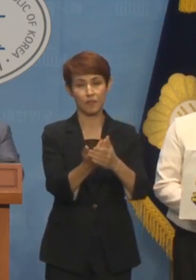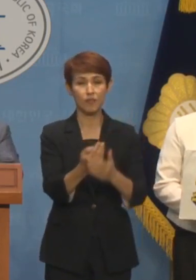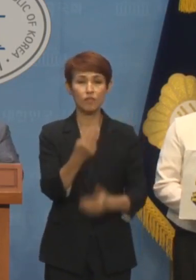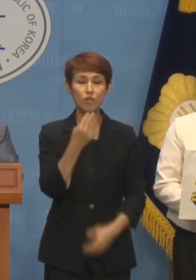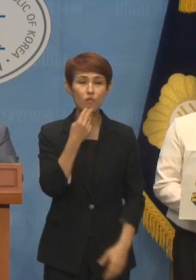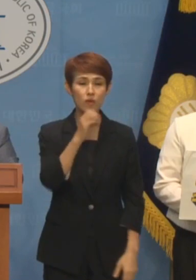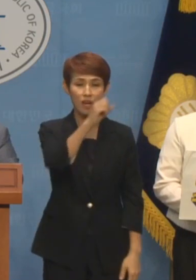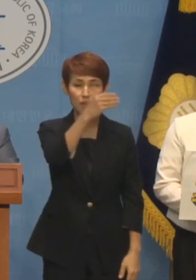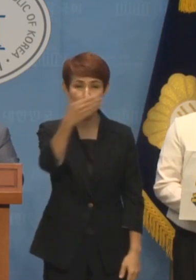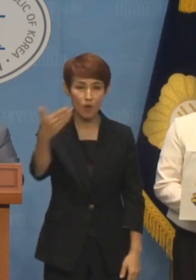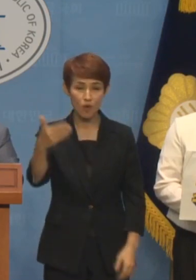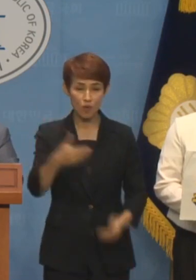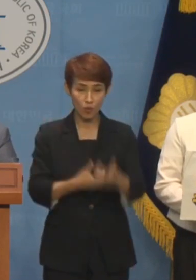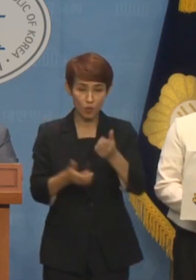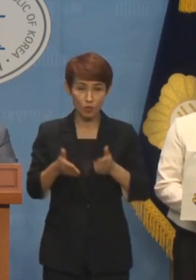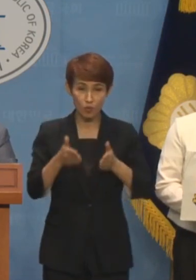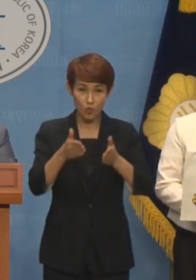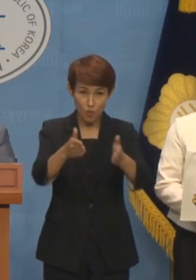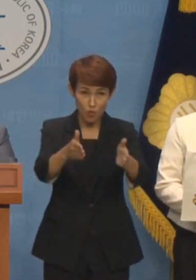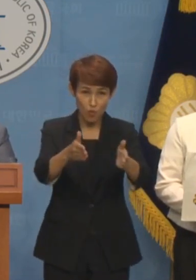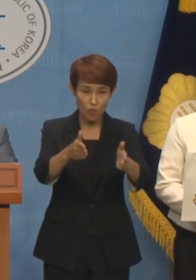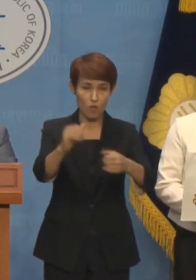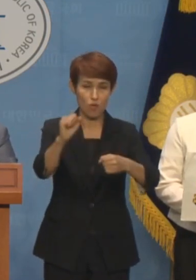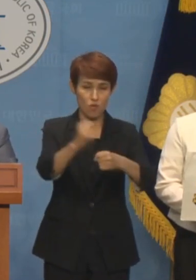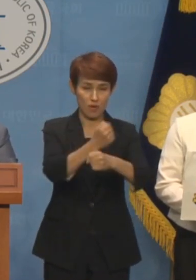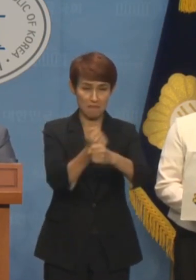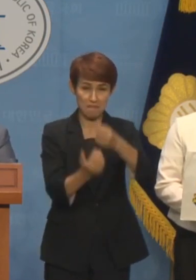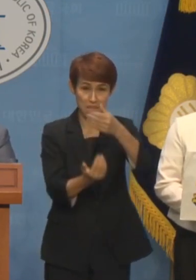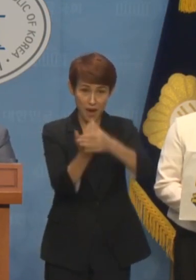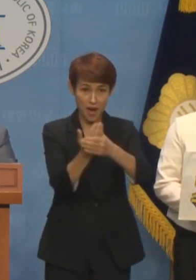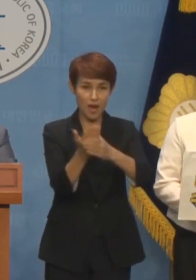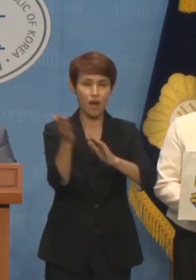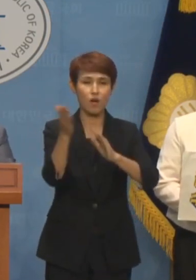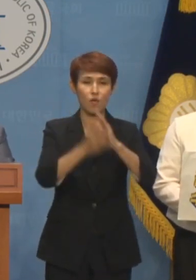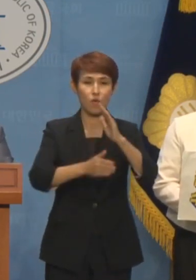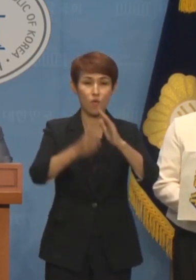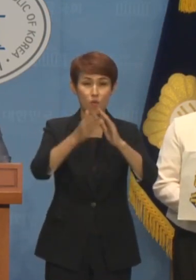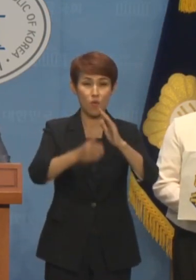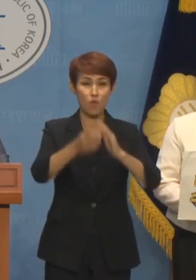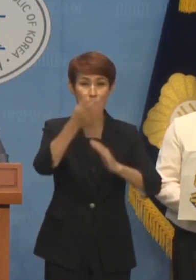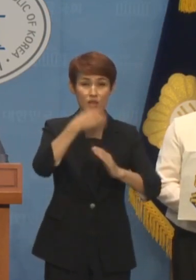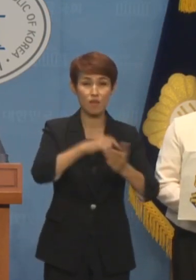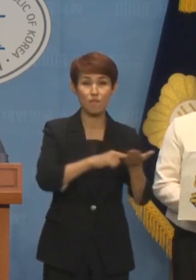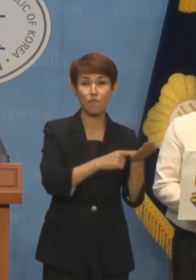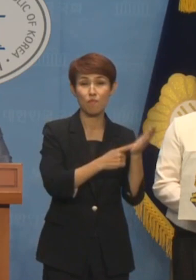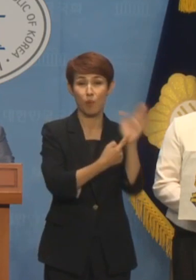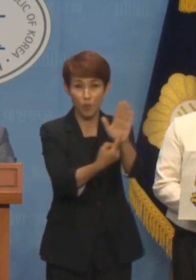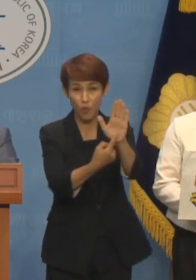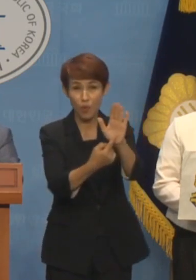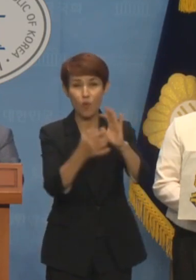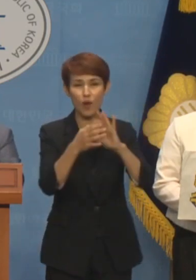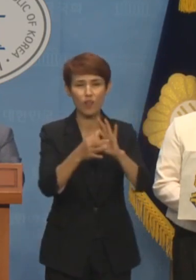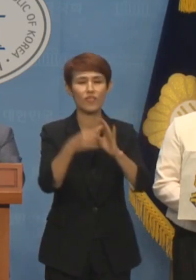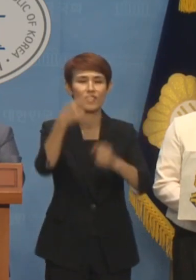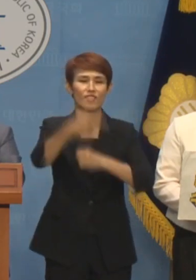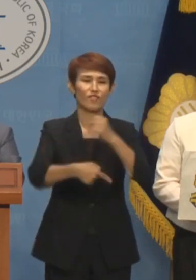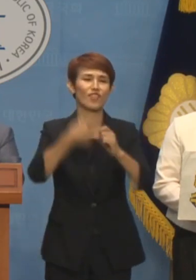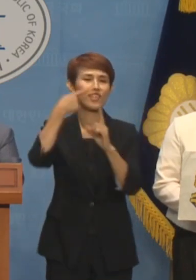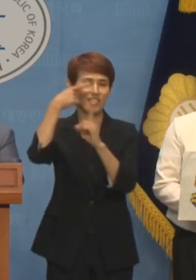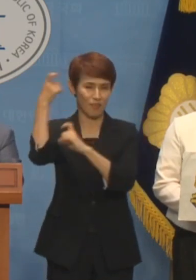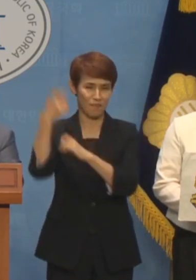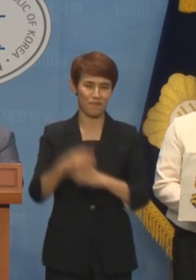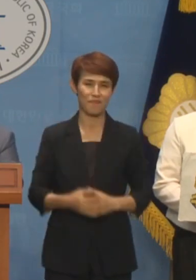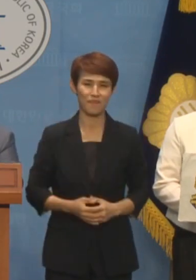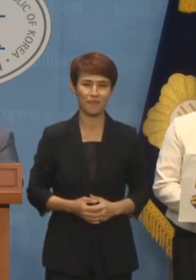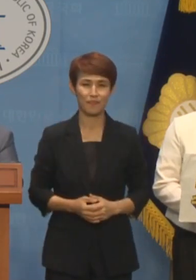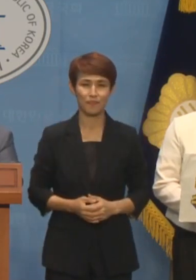고속도로 조작 사건 공익 폭로 그리고 문제 제기 1주년을 맞이해서 당시에 기자회견을 주최해 주셨던 그래서 국회